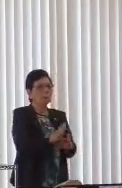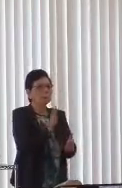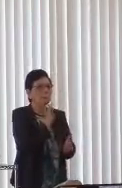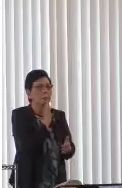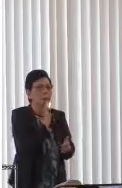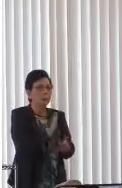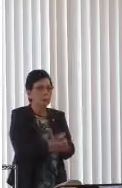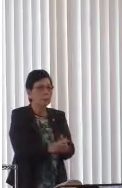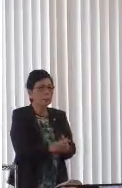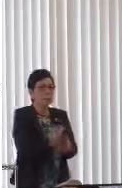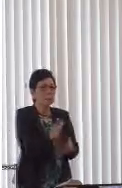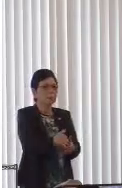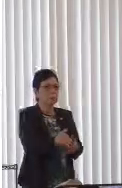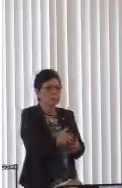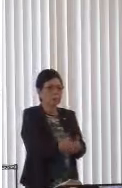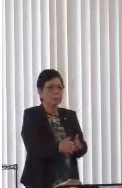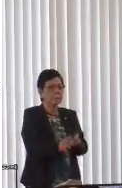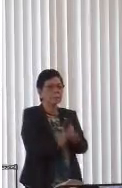てくれたからだ。